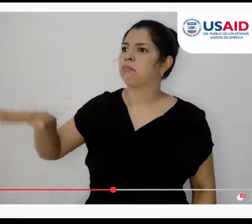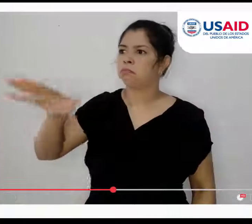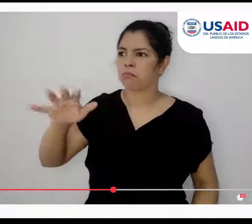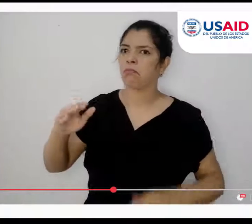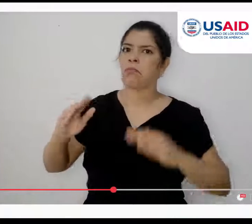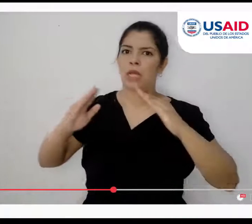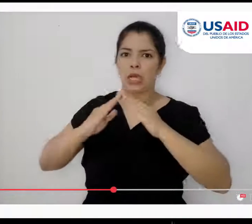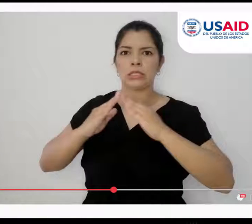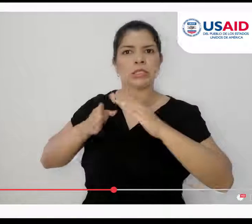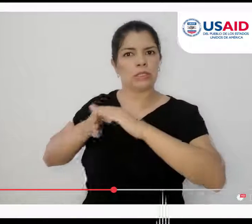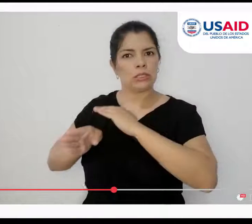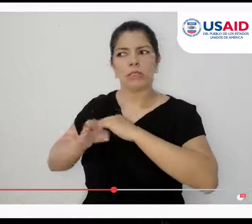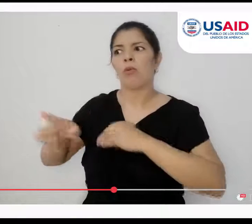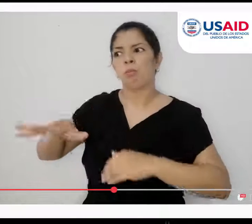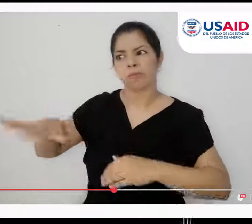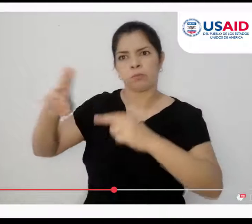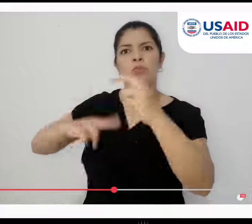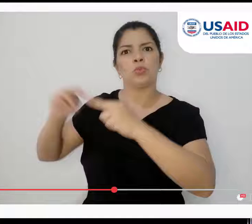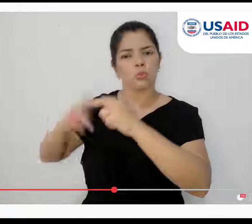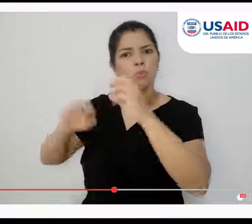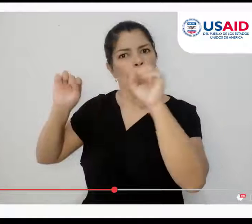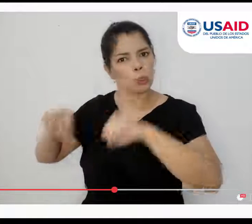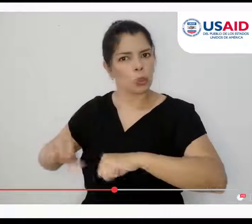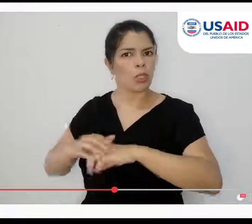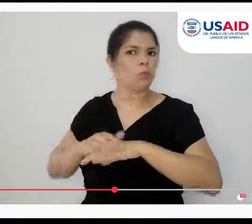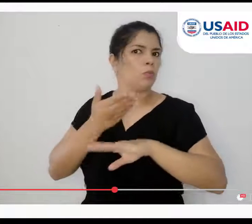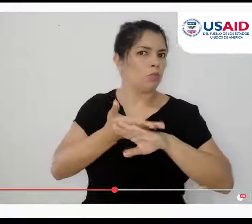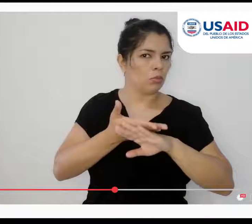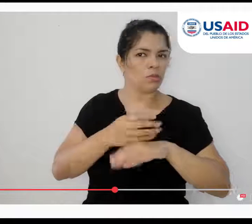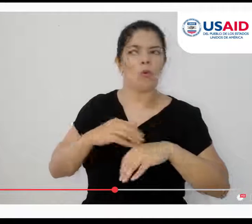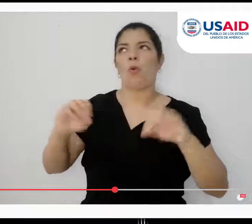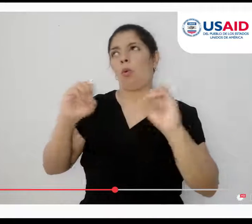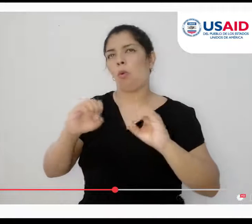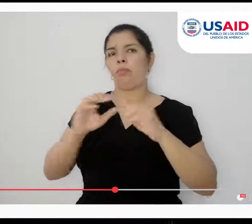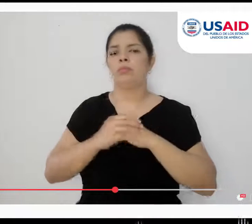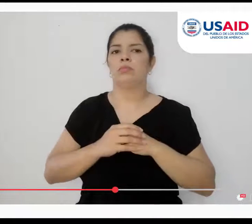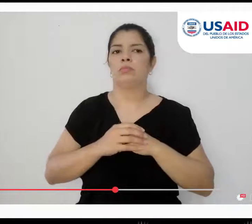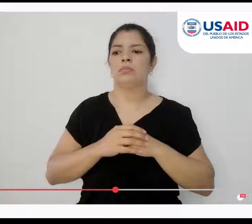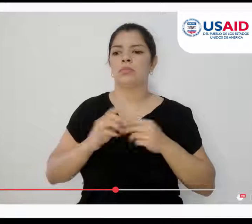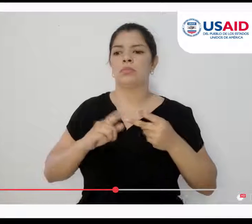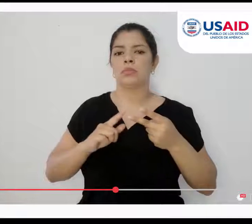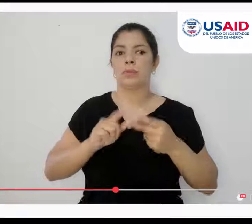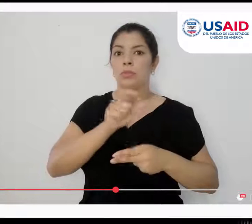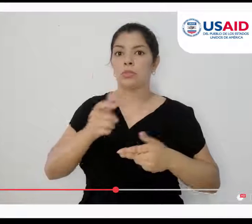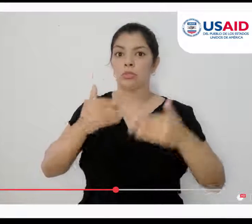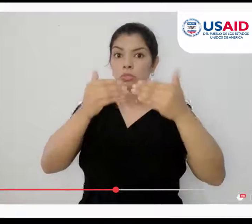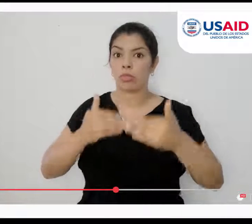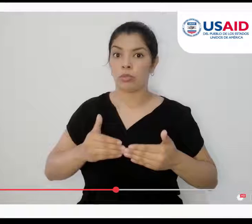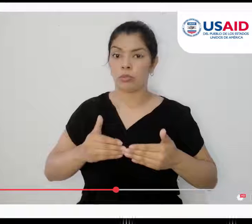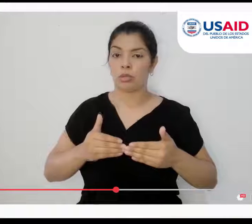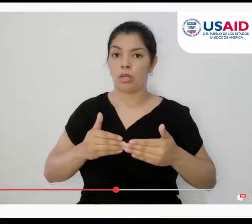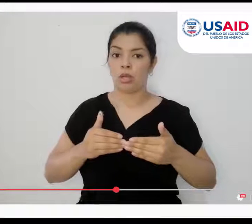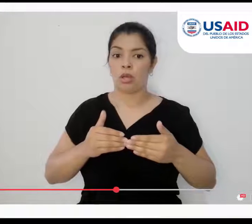vivienda digna, si tenemos ideas de cómo podrían ser unos puntajes con enfoque diferencial para que las personas